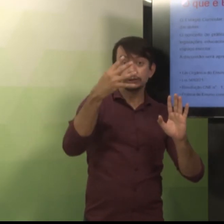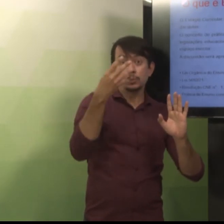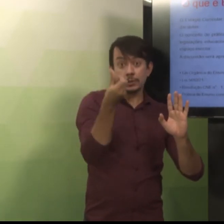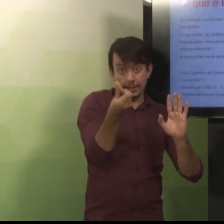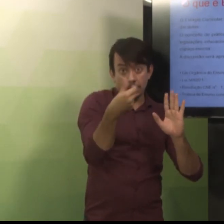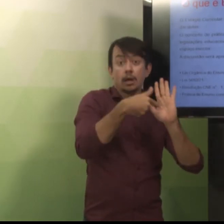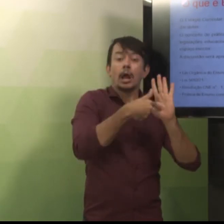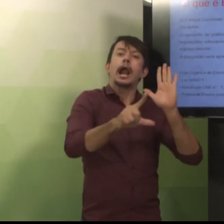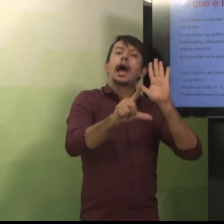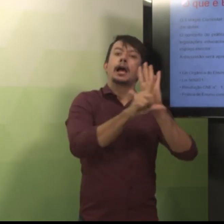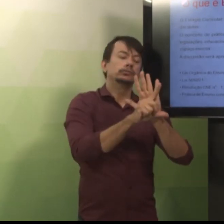1946,